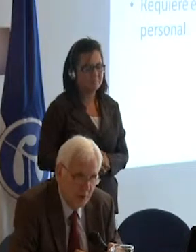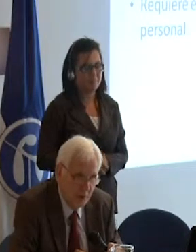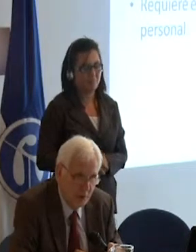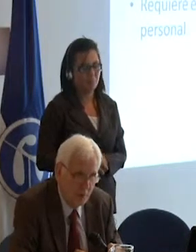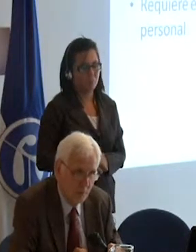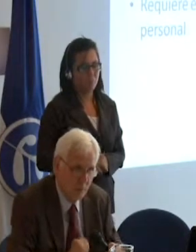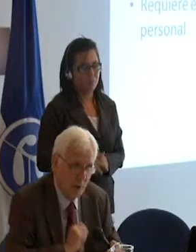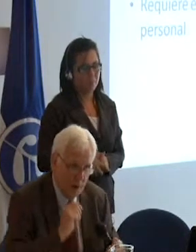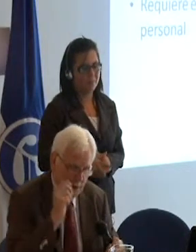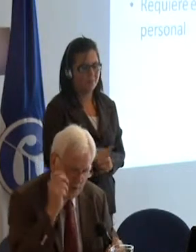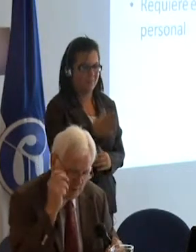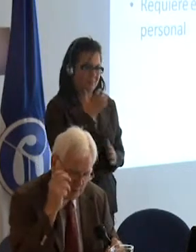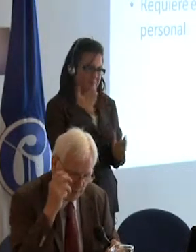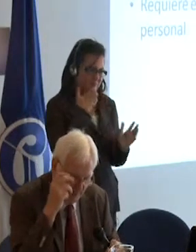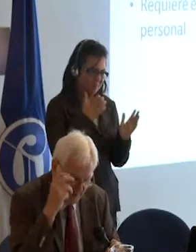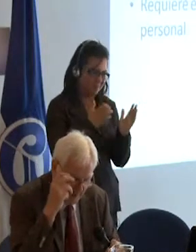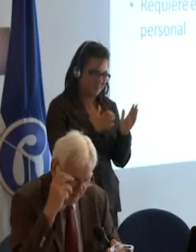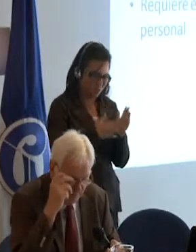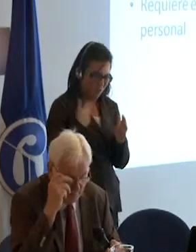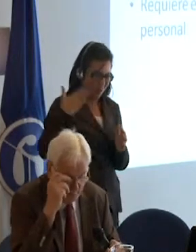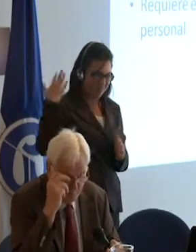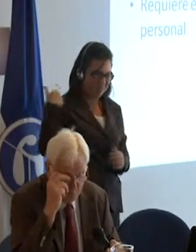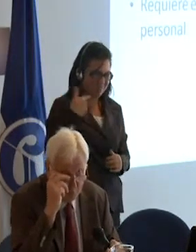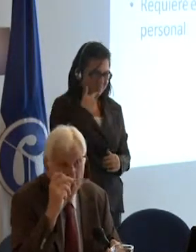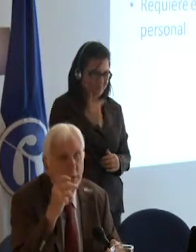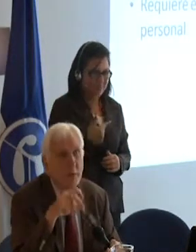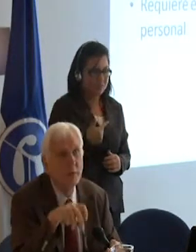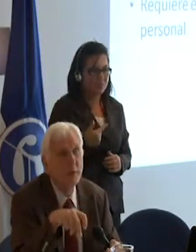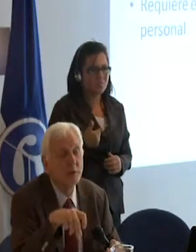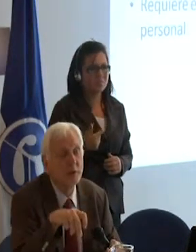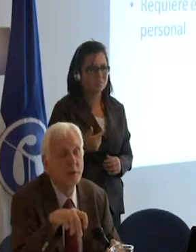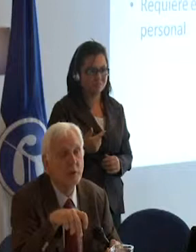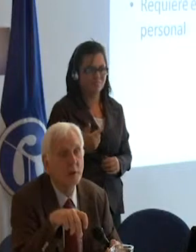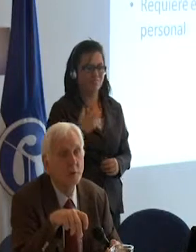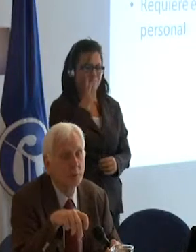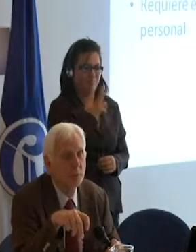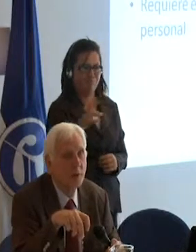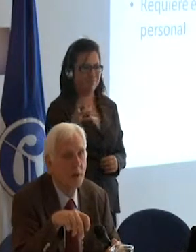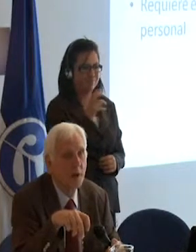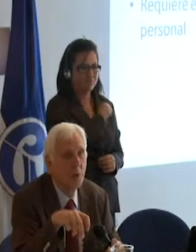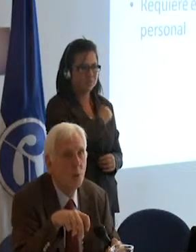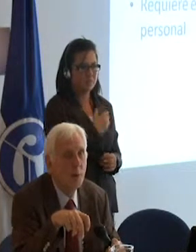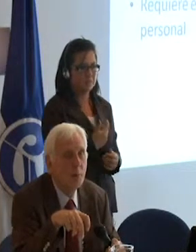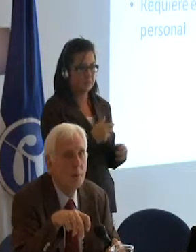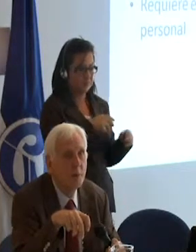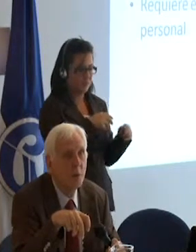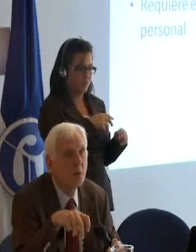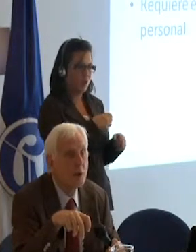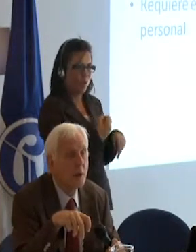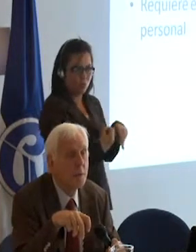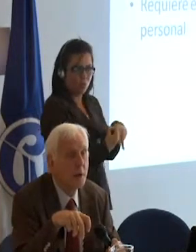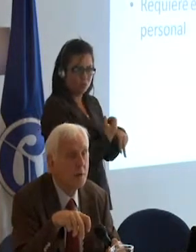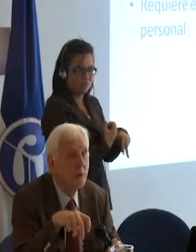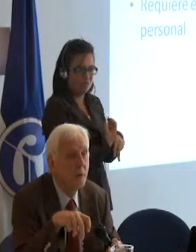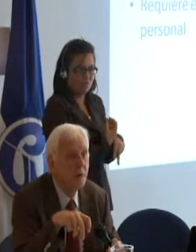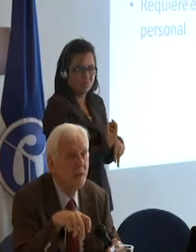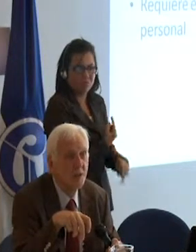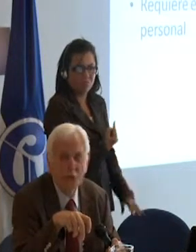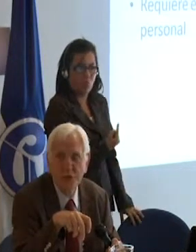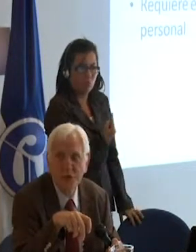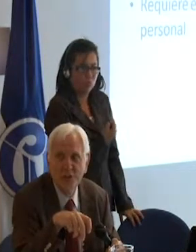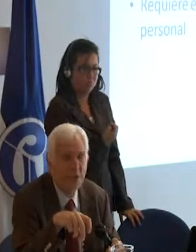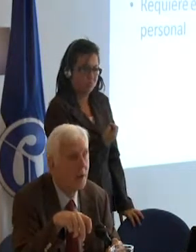En el ejemplo que yo citaba, vemos muy bien que los docentes están